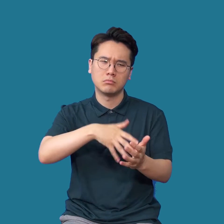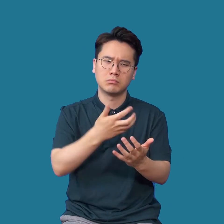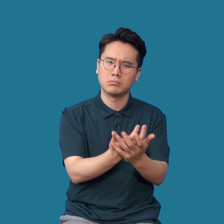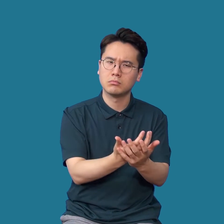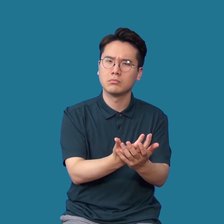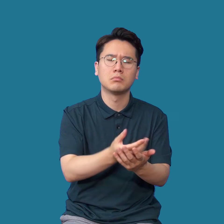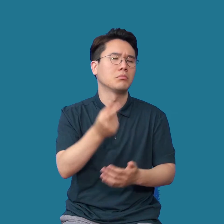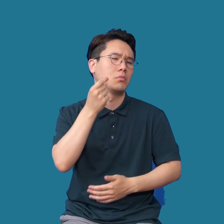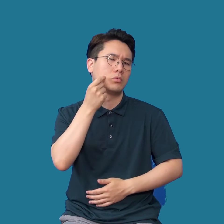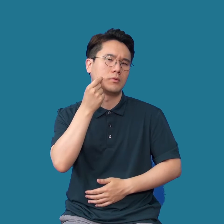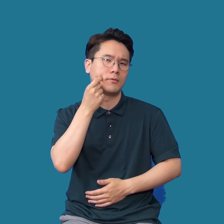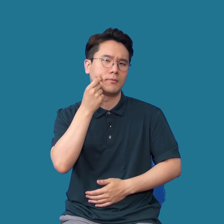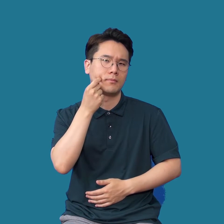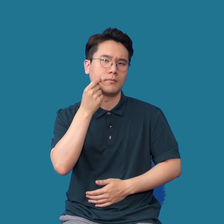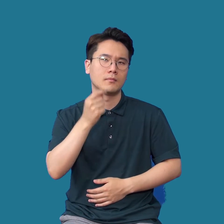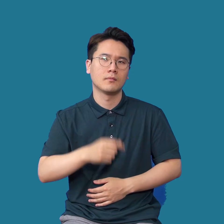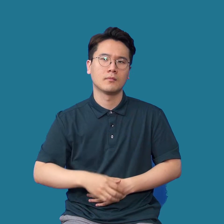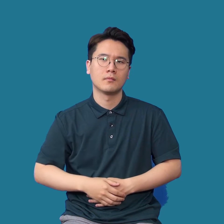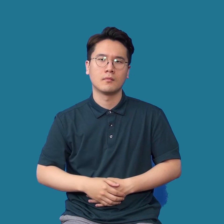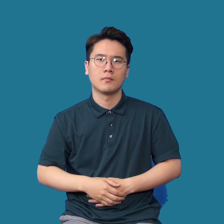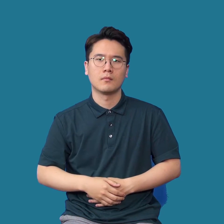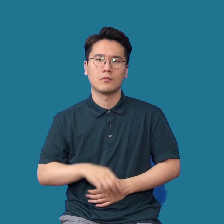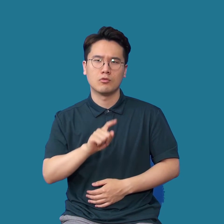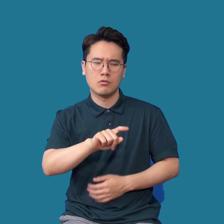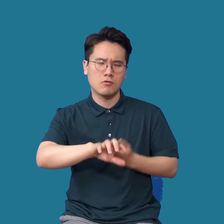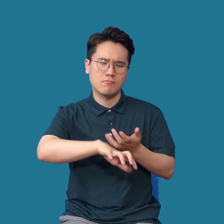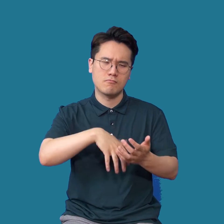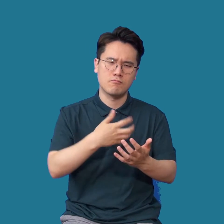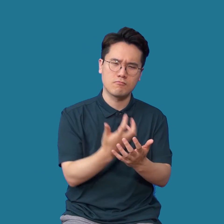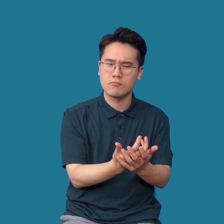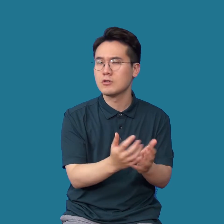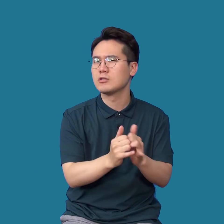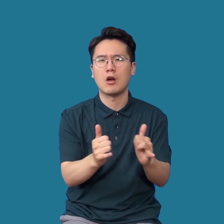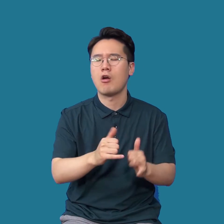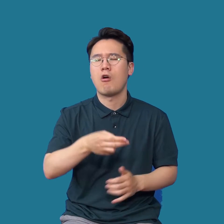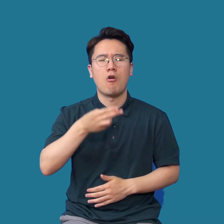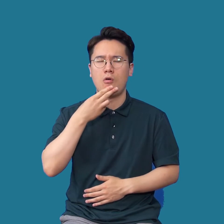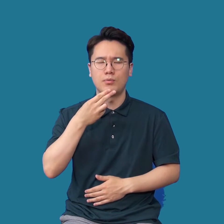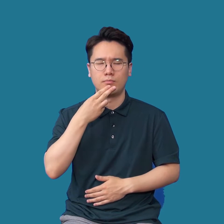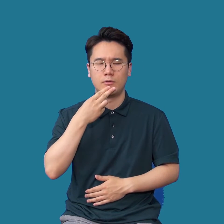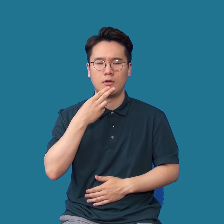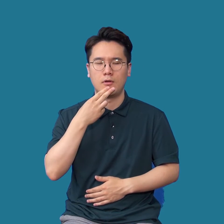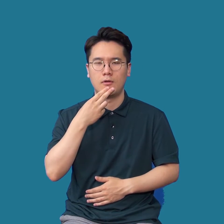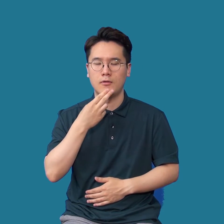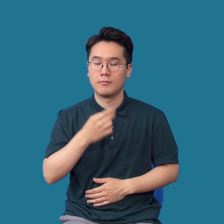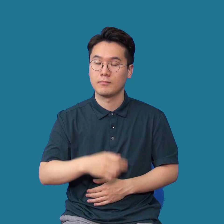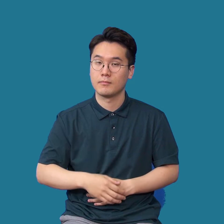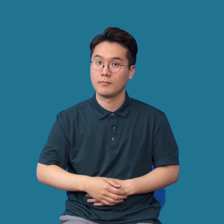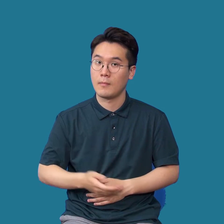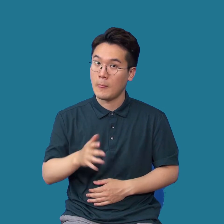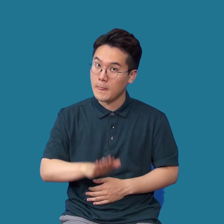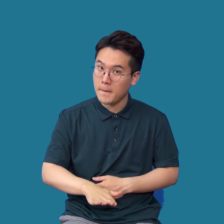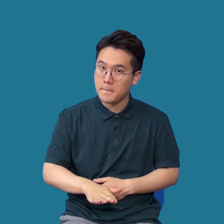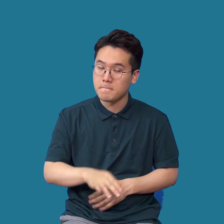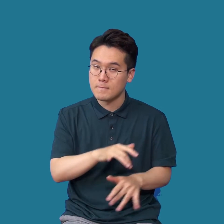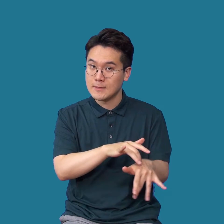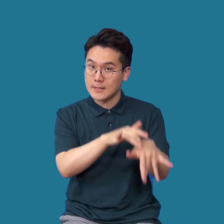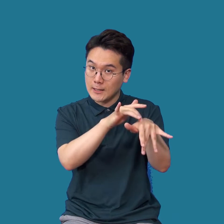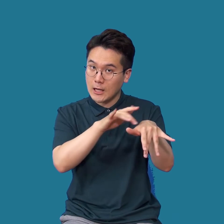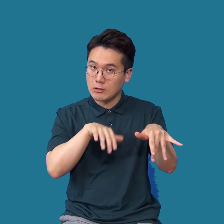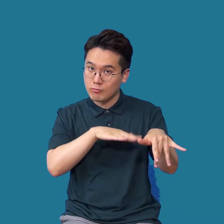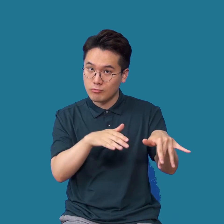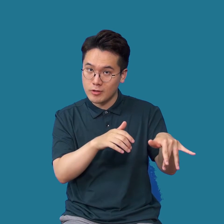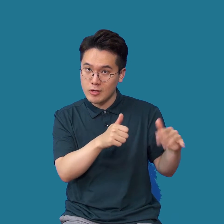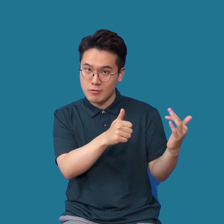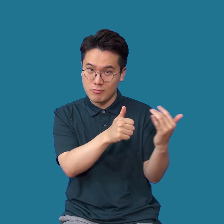의롭다 선포하시면 그것을 뒤바꿀 자가 없습니다. 그런데 사탄이 뭐라고 우리를